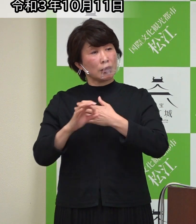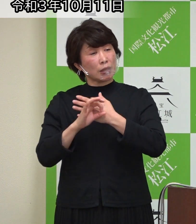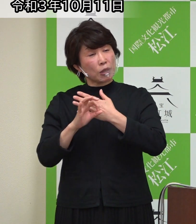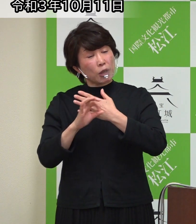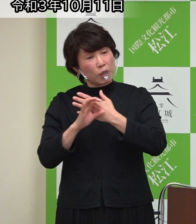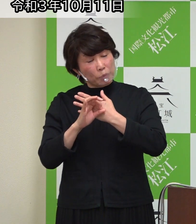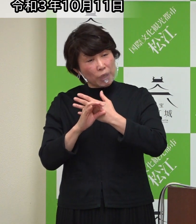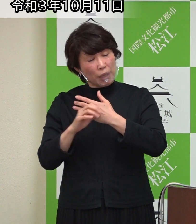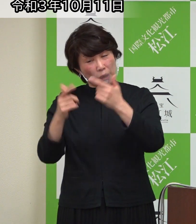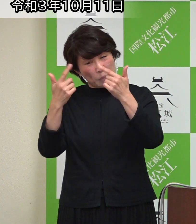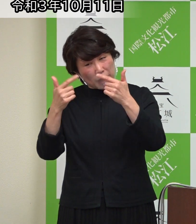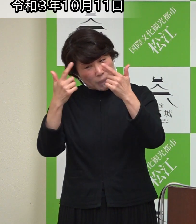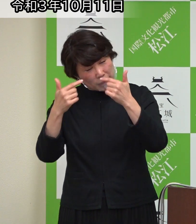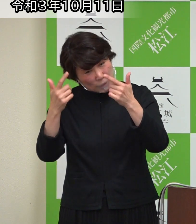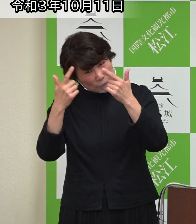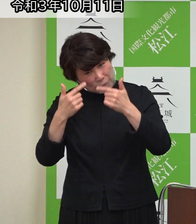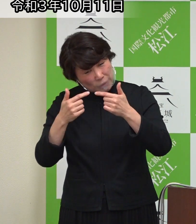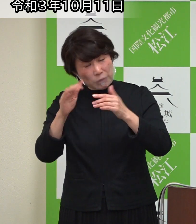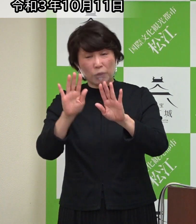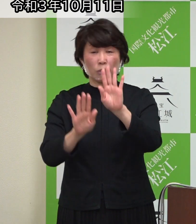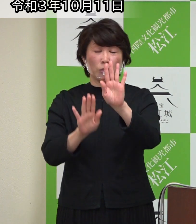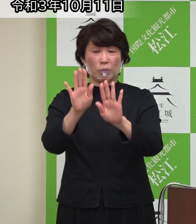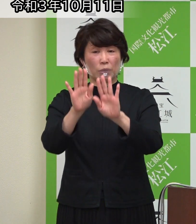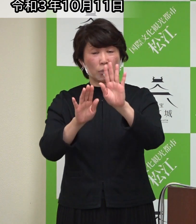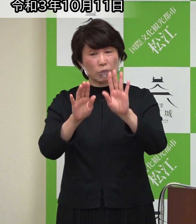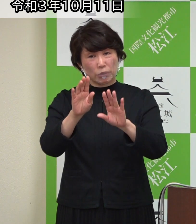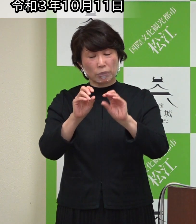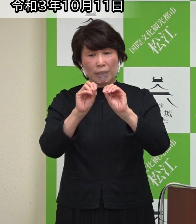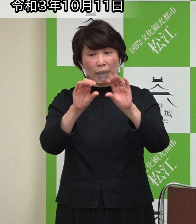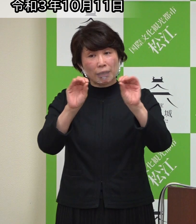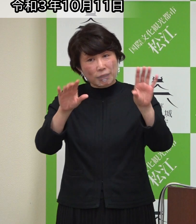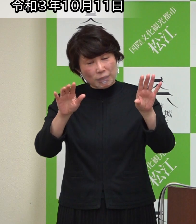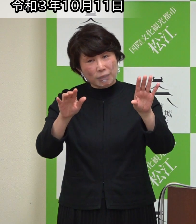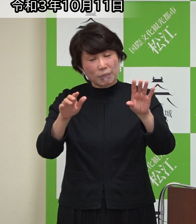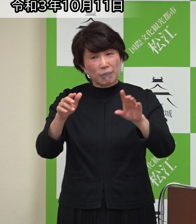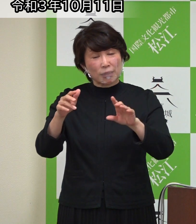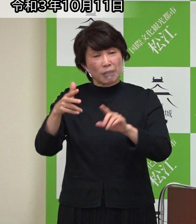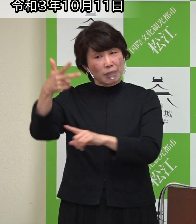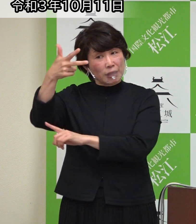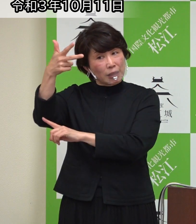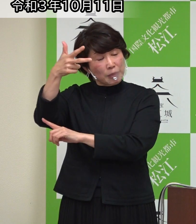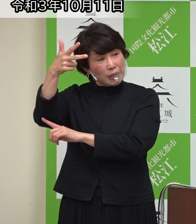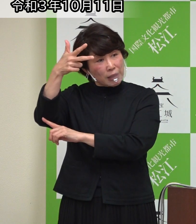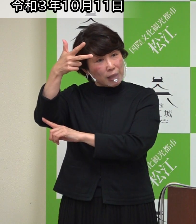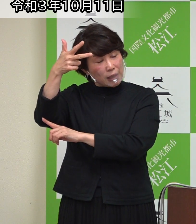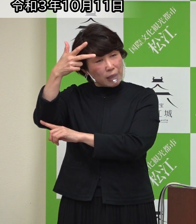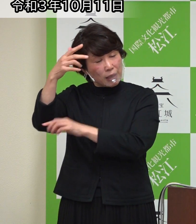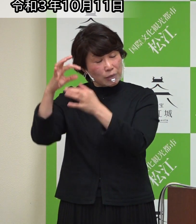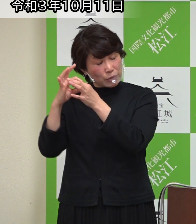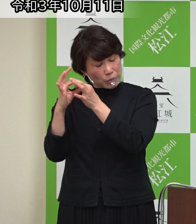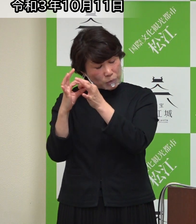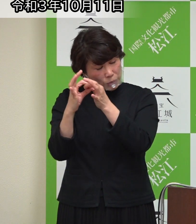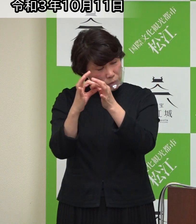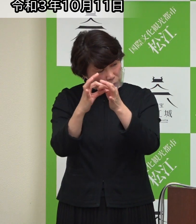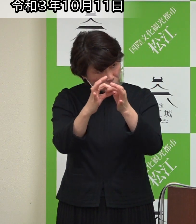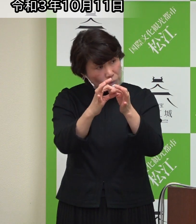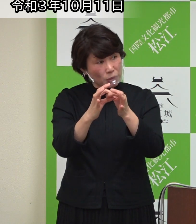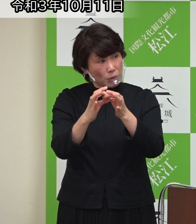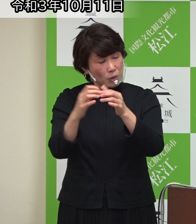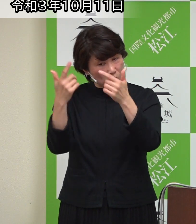してそれを写真で撮って、で、それを秘書広報課さんが投稿するとか、なん